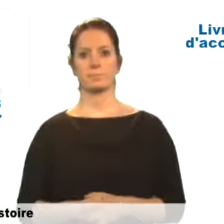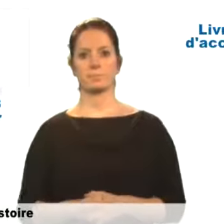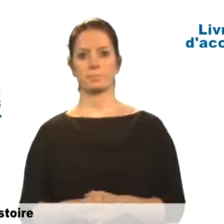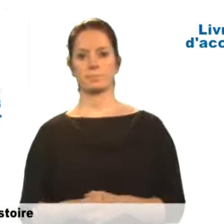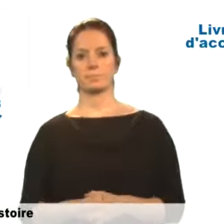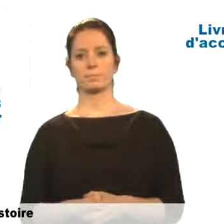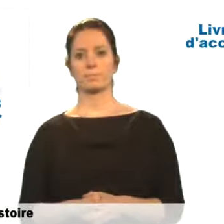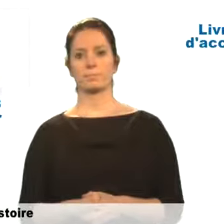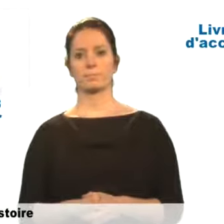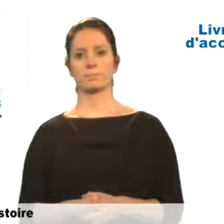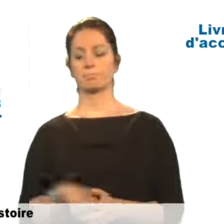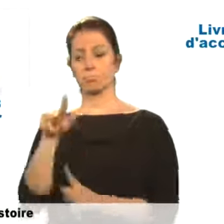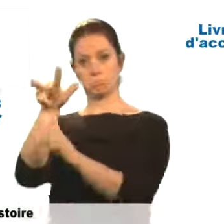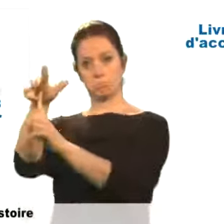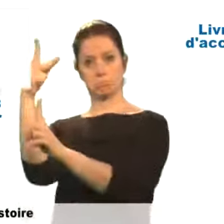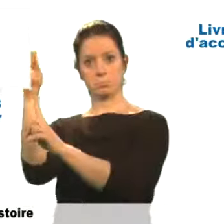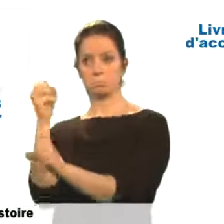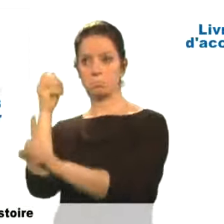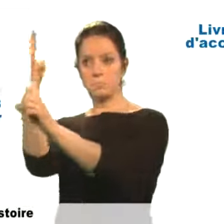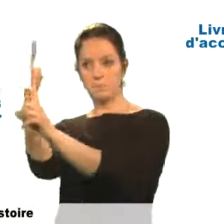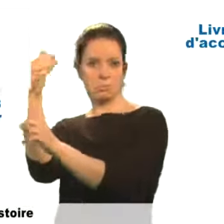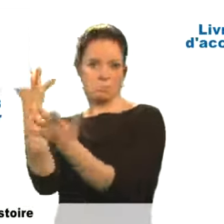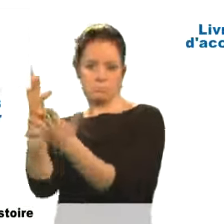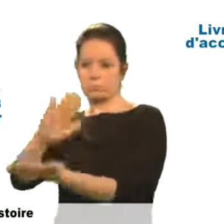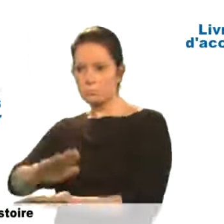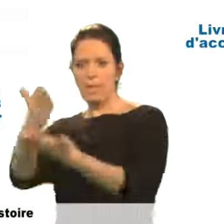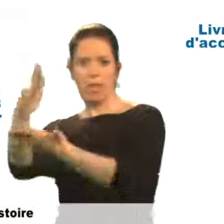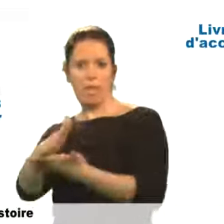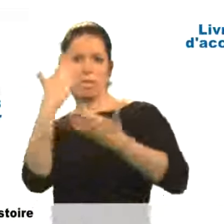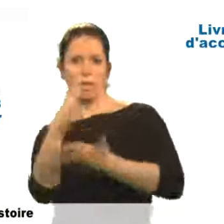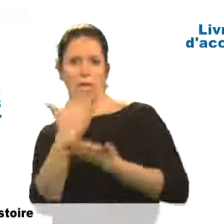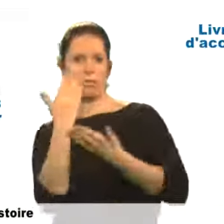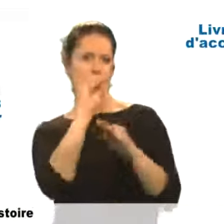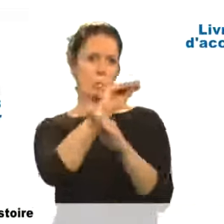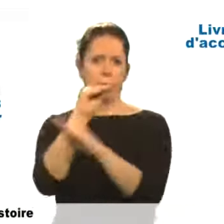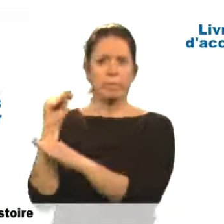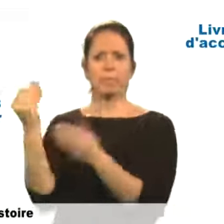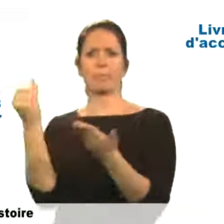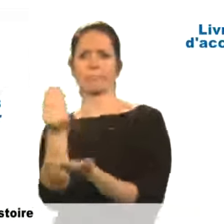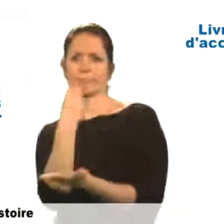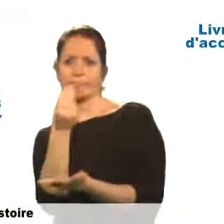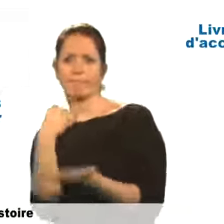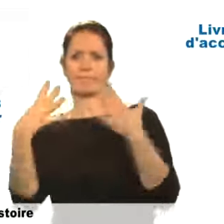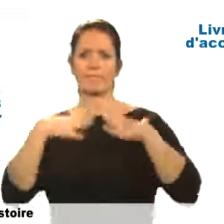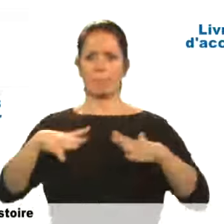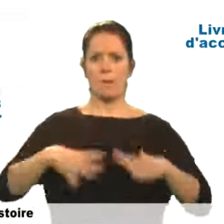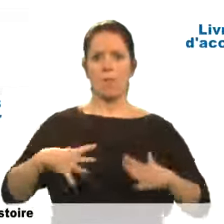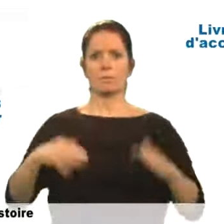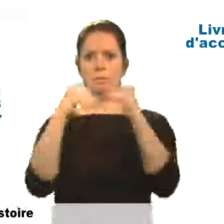Sa mission était de secourir et d'aider en nourriture, en vêtements et en logement les victimes de la Seconde Guerre